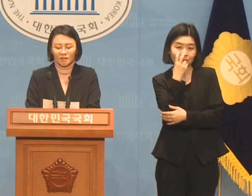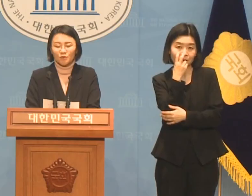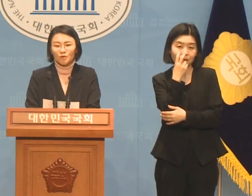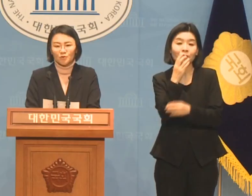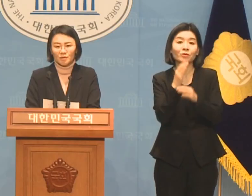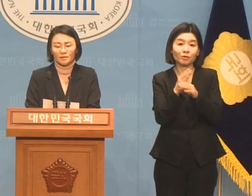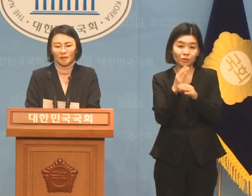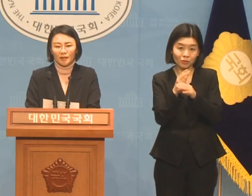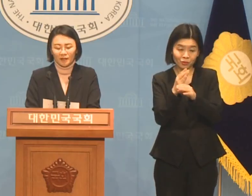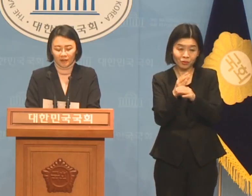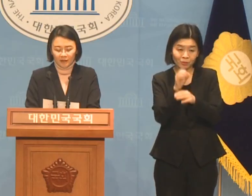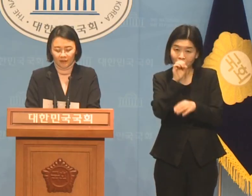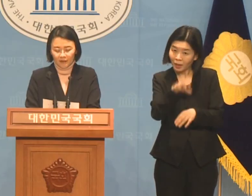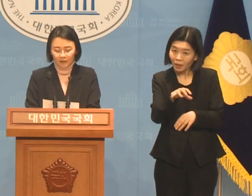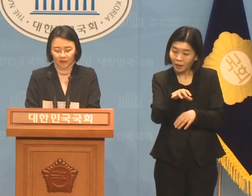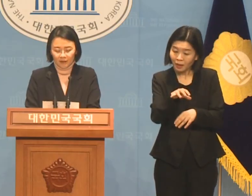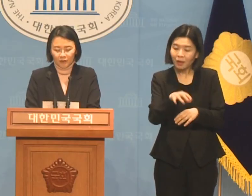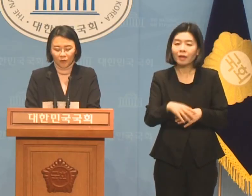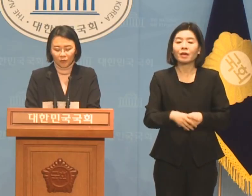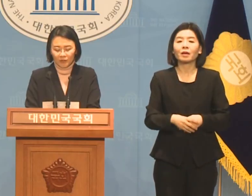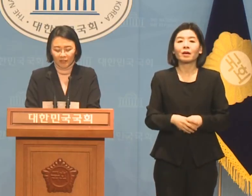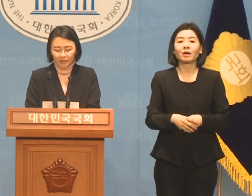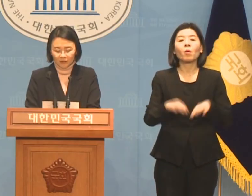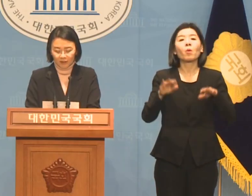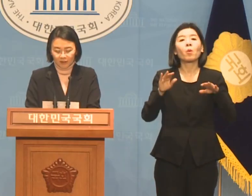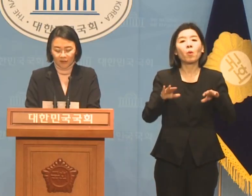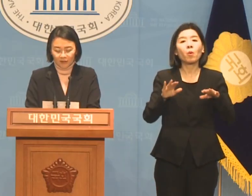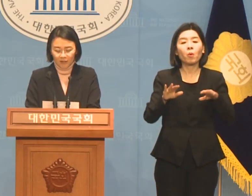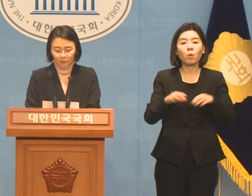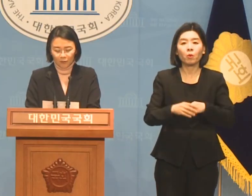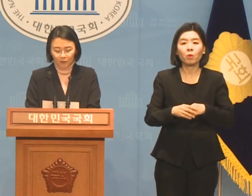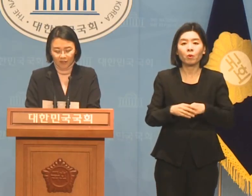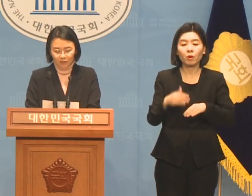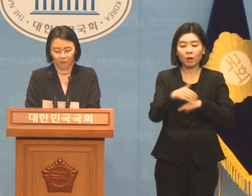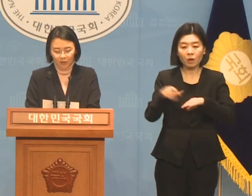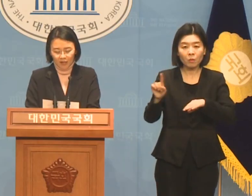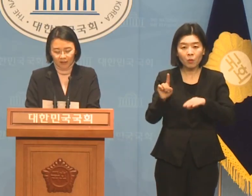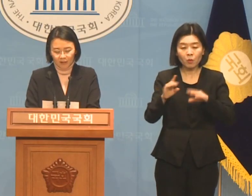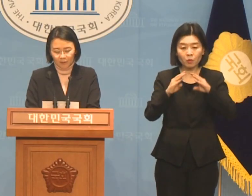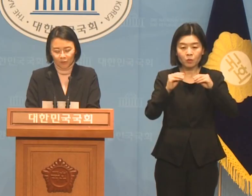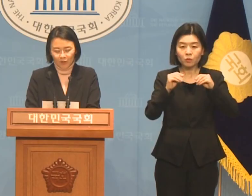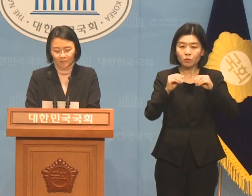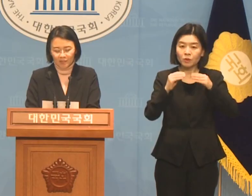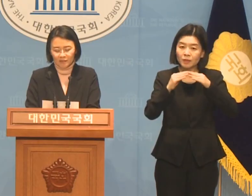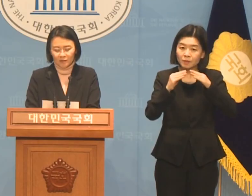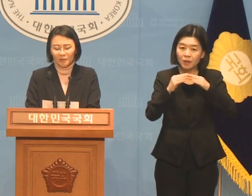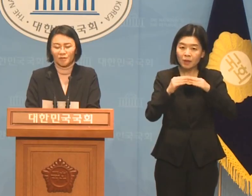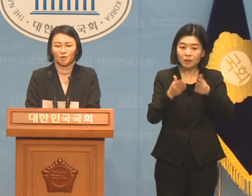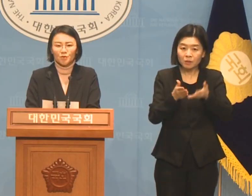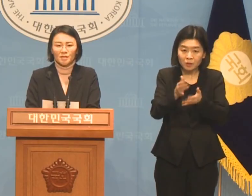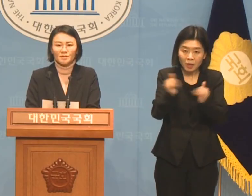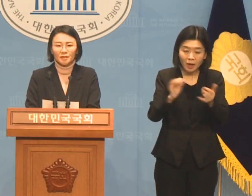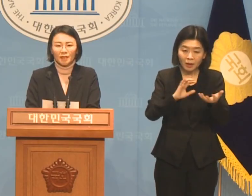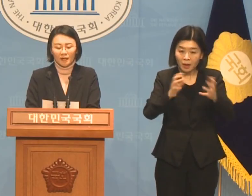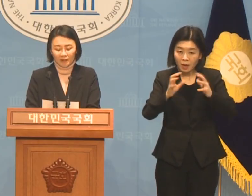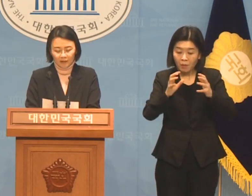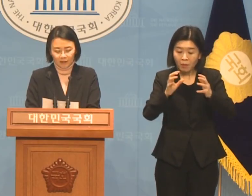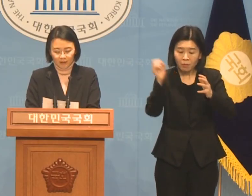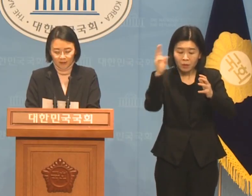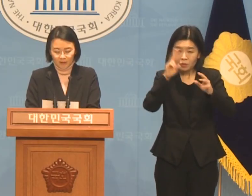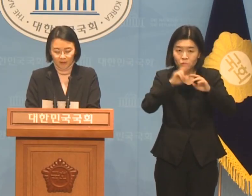시장에 신호를 줬습니다. 그리고 오늘 예정됐던 부동산 전문가 간담회도 갑작스럽게